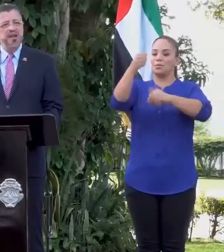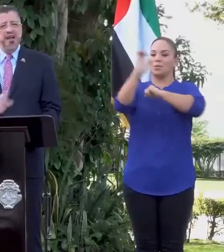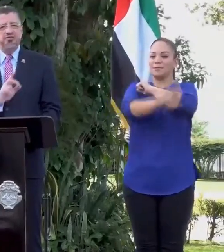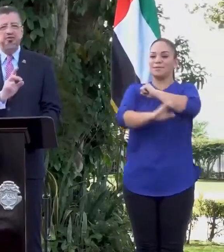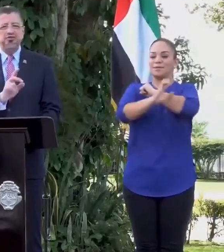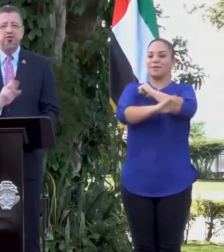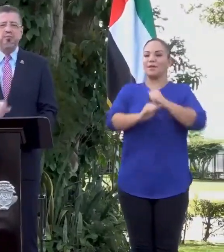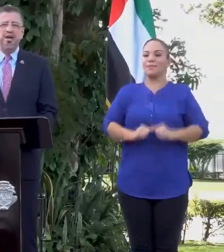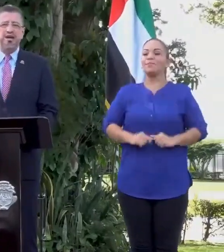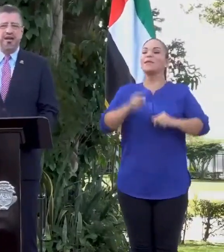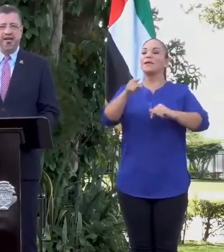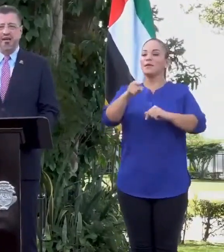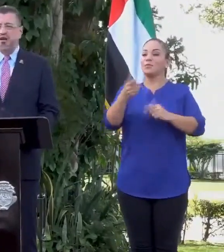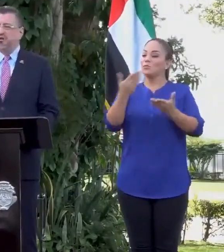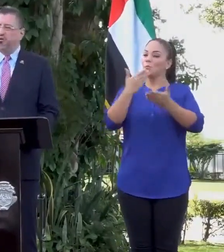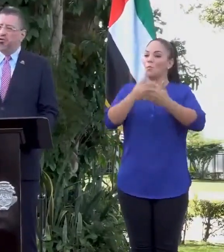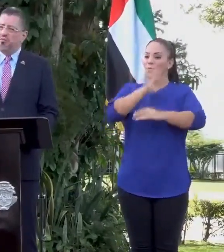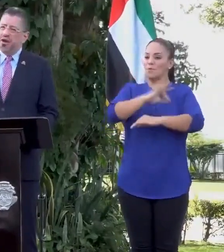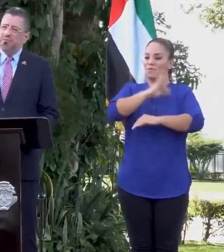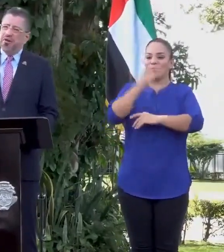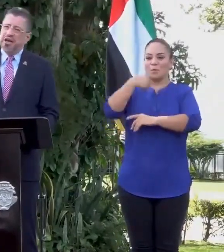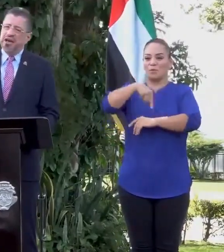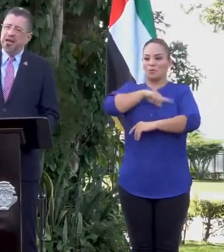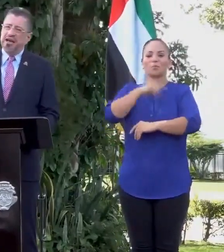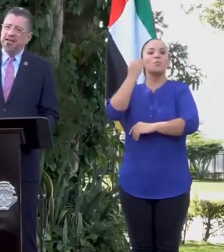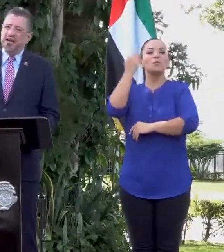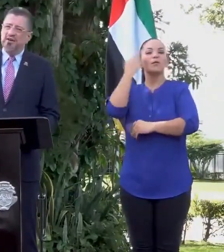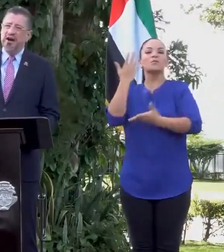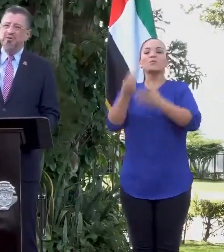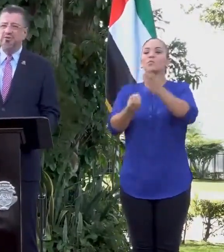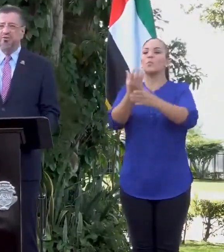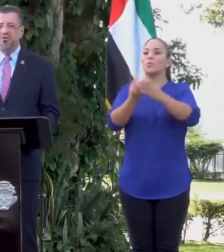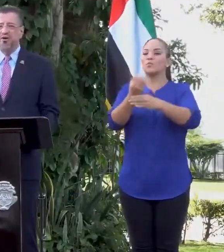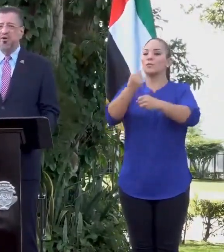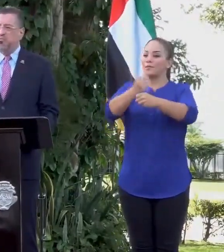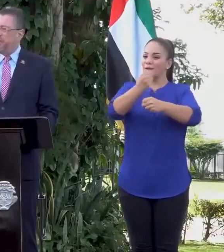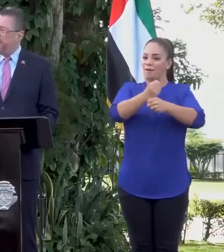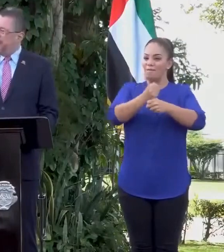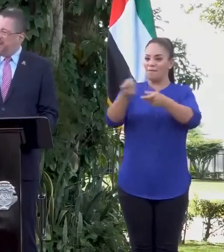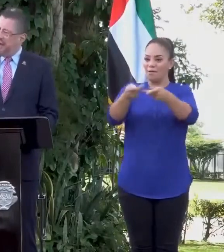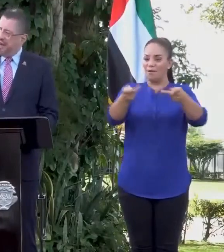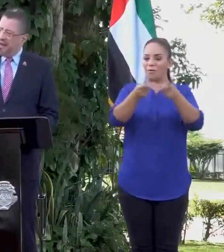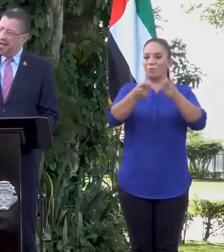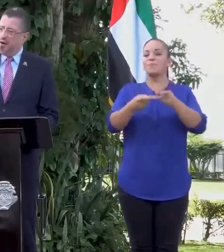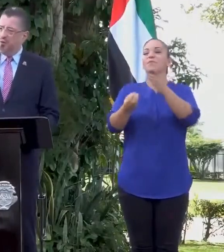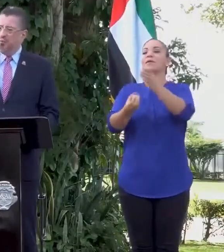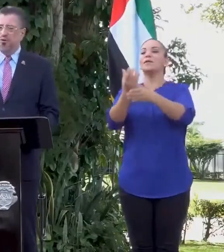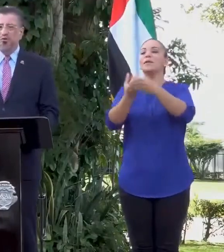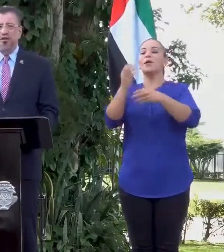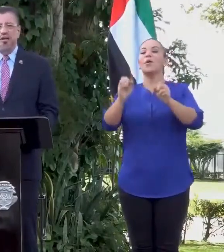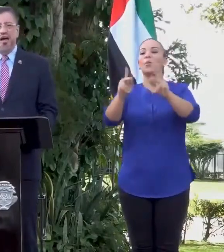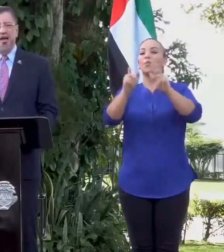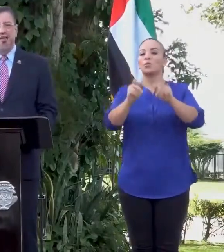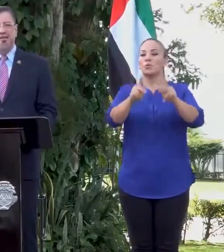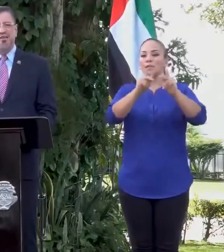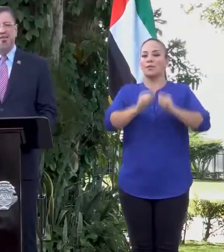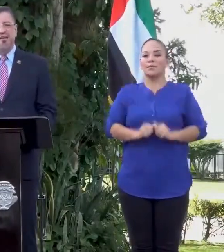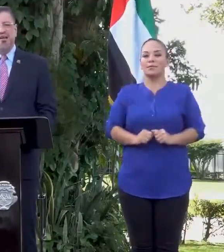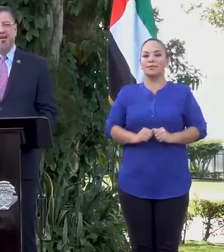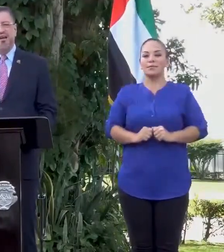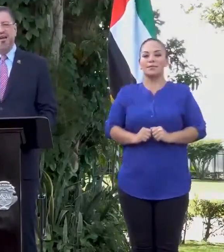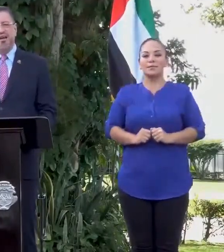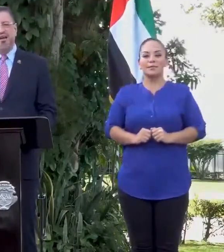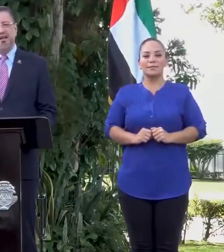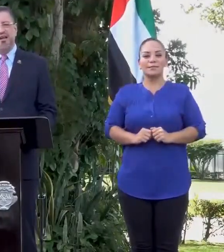extranjera. Eso nos conviene porque genera trabajos, porque genera